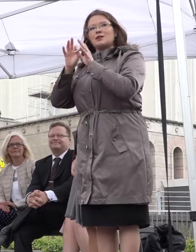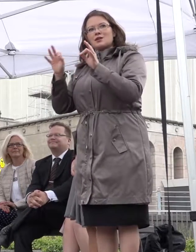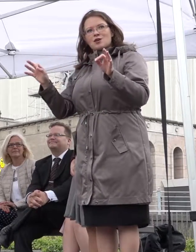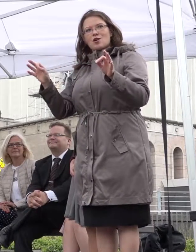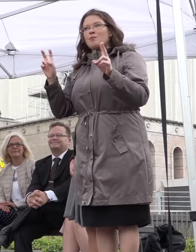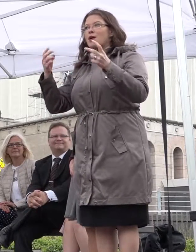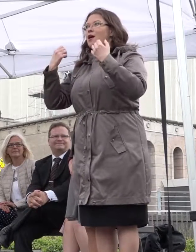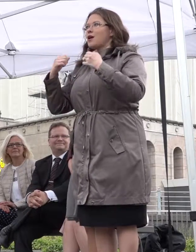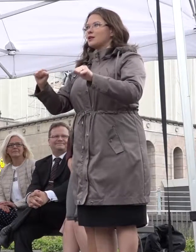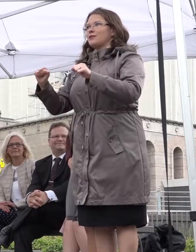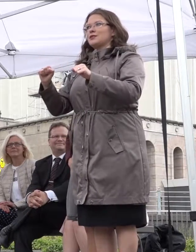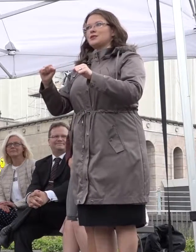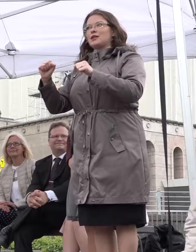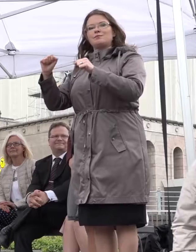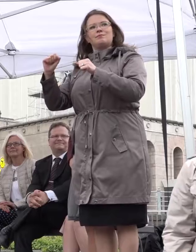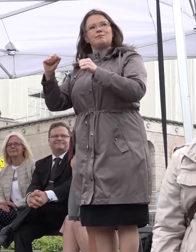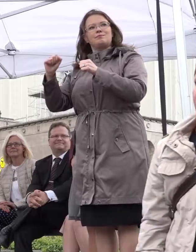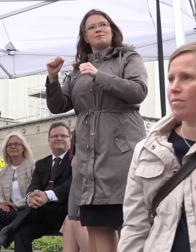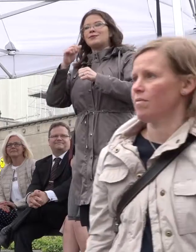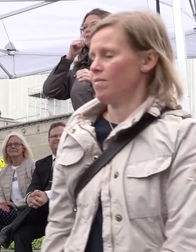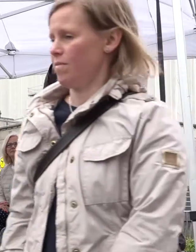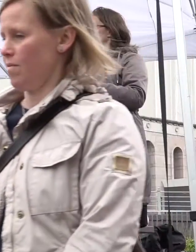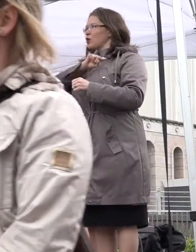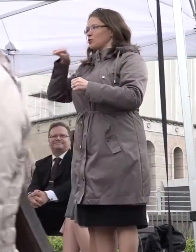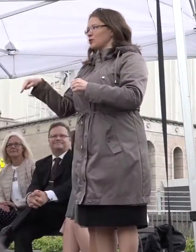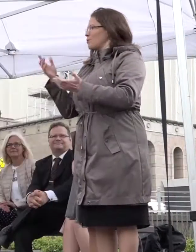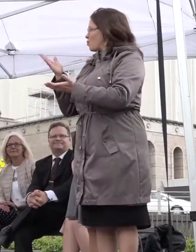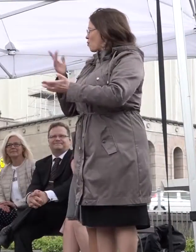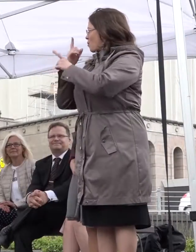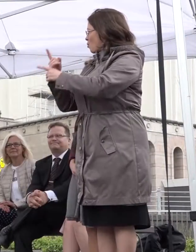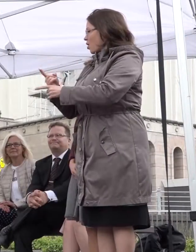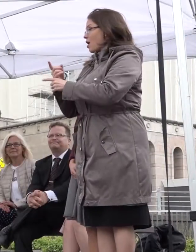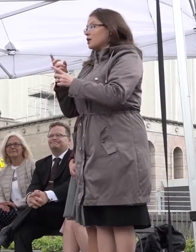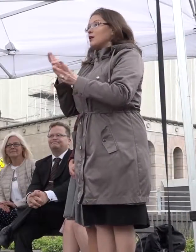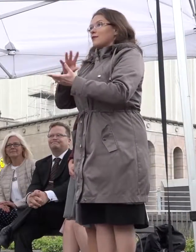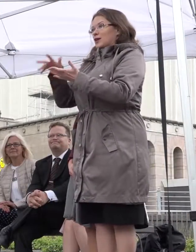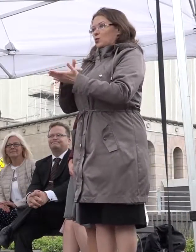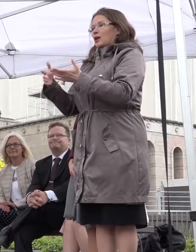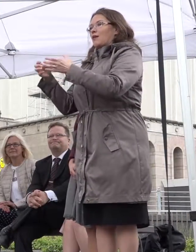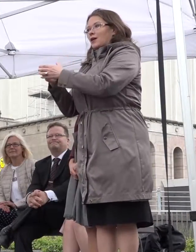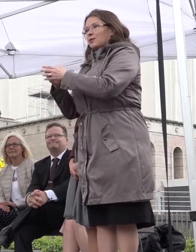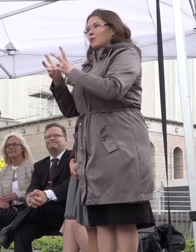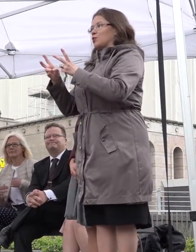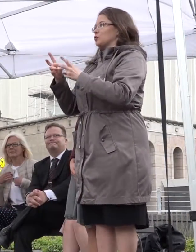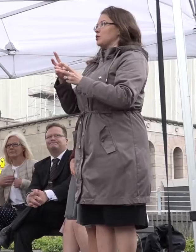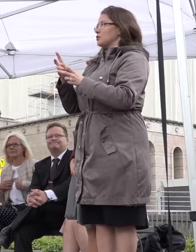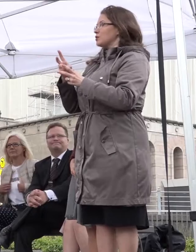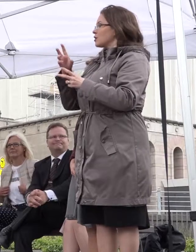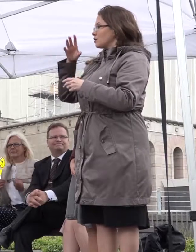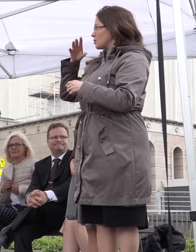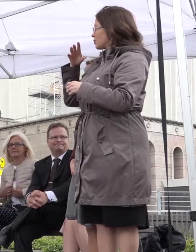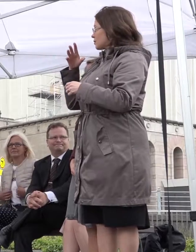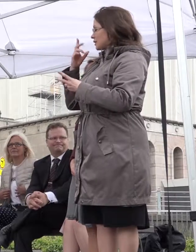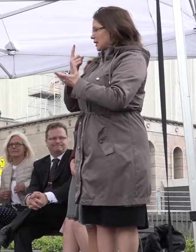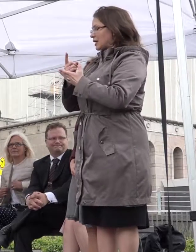aktiivisesti ilmoittauduitte tänne puhumaan paikan päälle, koska myöskin paitsi viittomakielinen vähemmistö on ollut aktiivisesti edustettuna, niin on